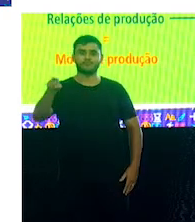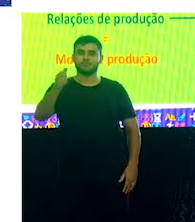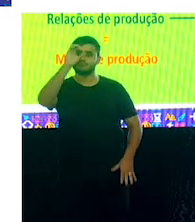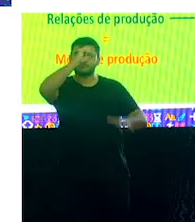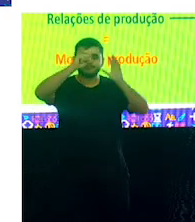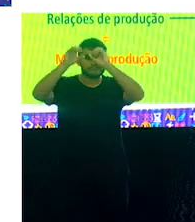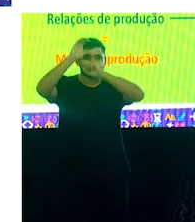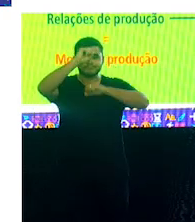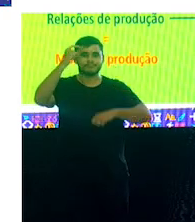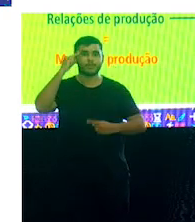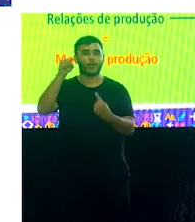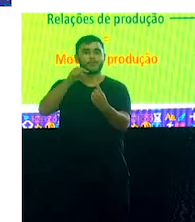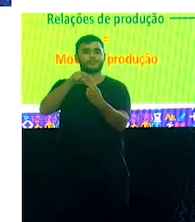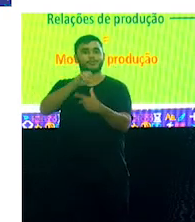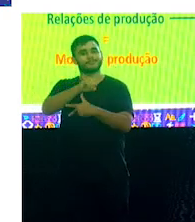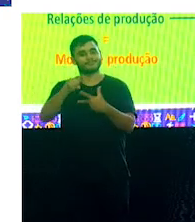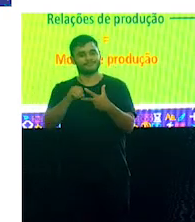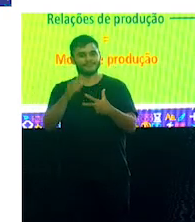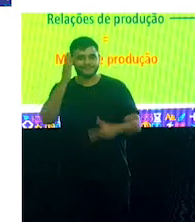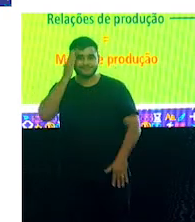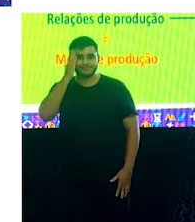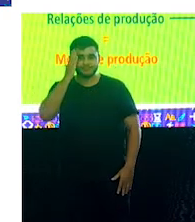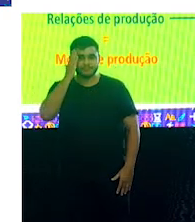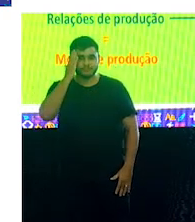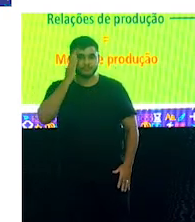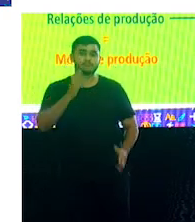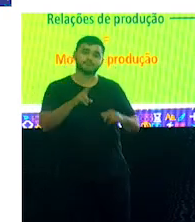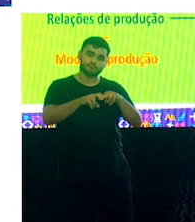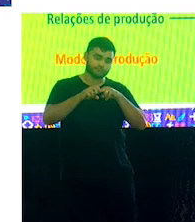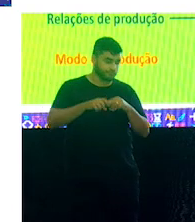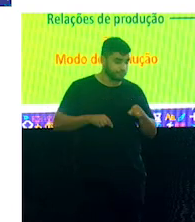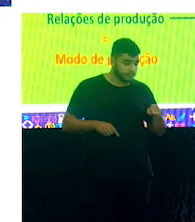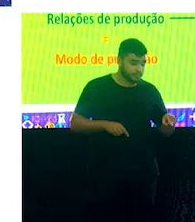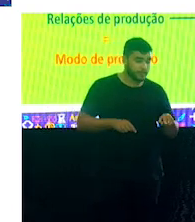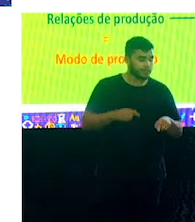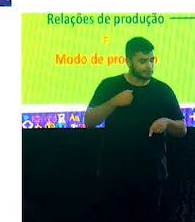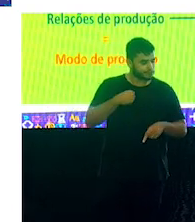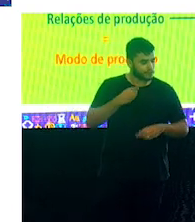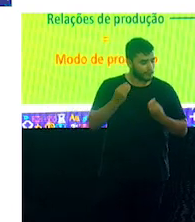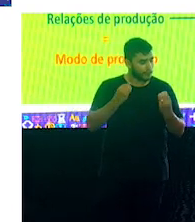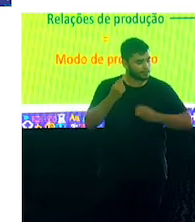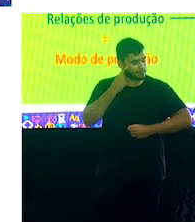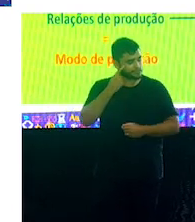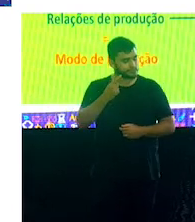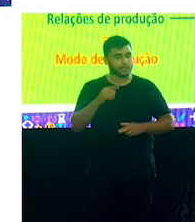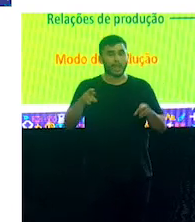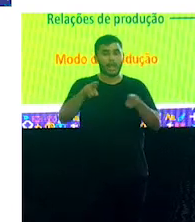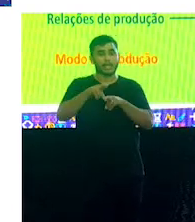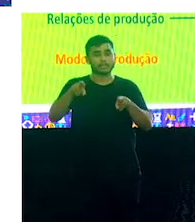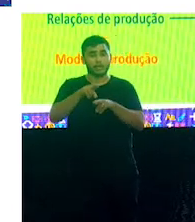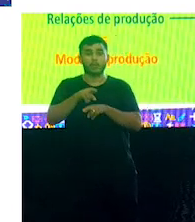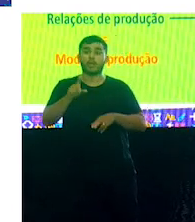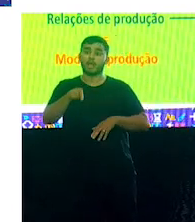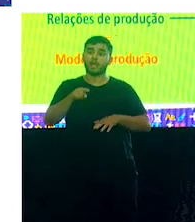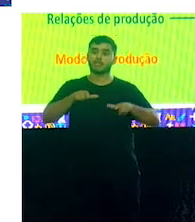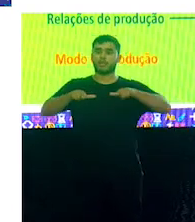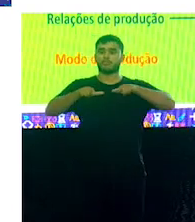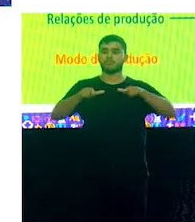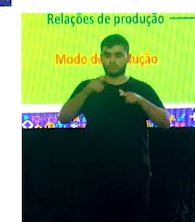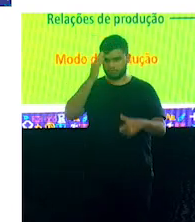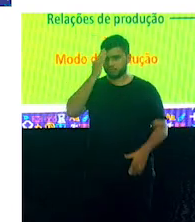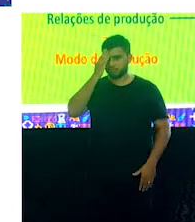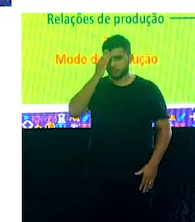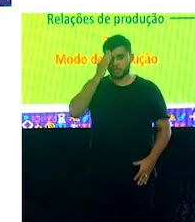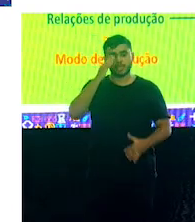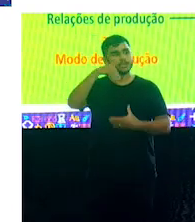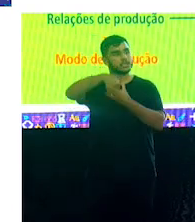bens e serviços que necessitamos, os indivíduos estabelecem relações entre si. Tais relações são chamadas de relação de